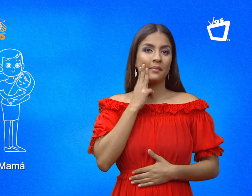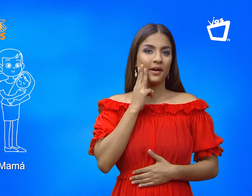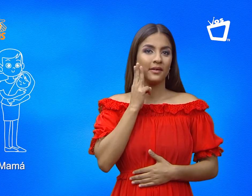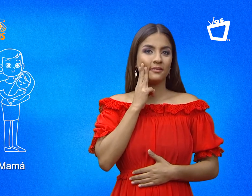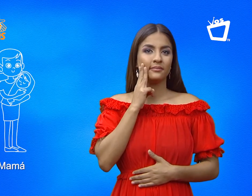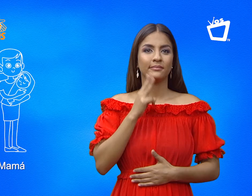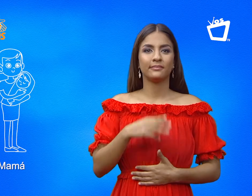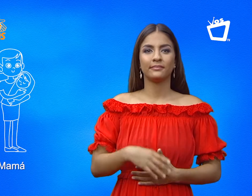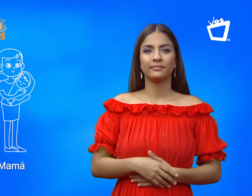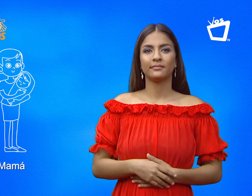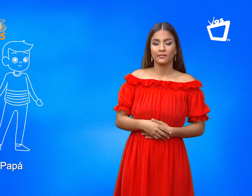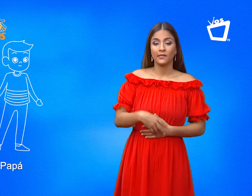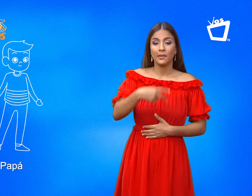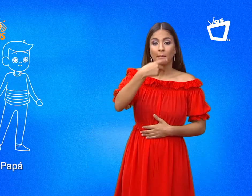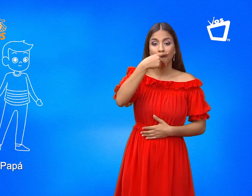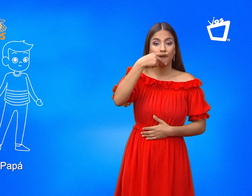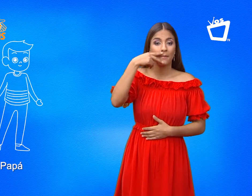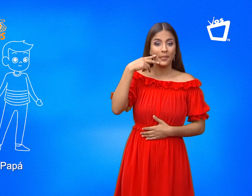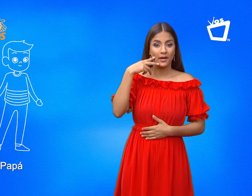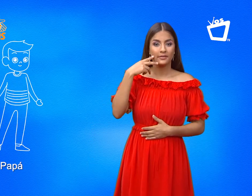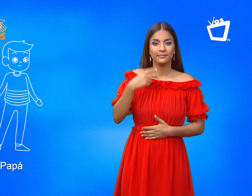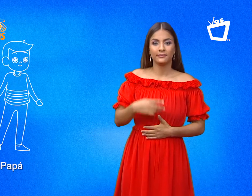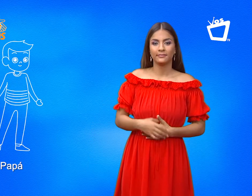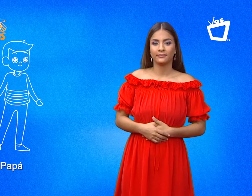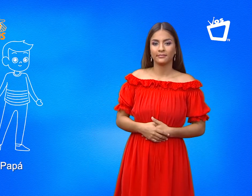mama papá